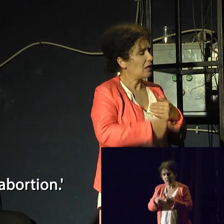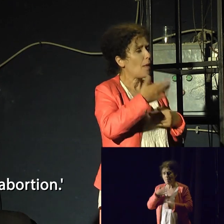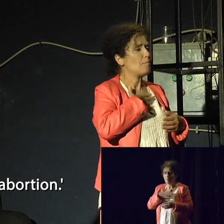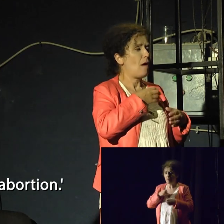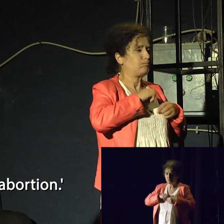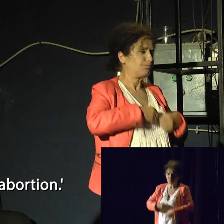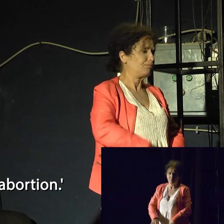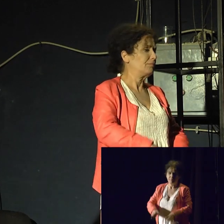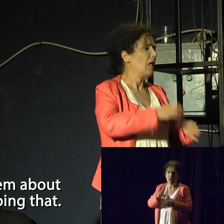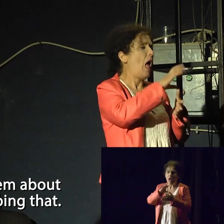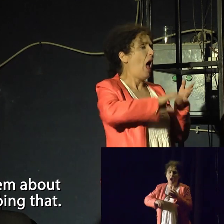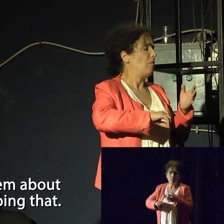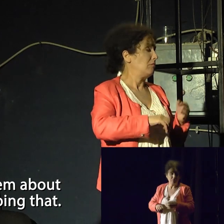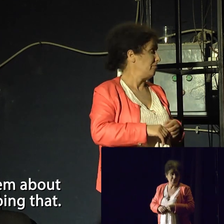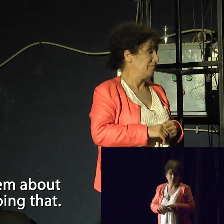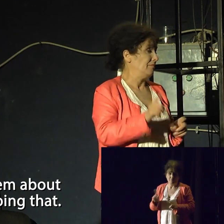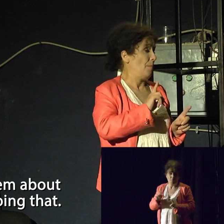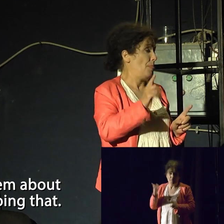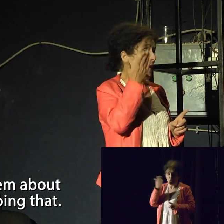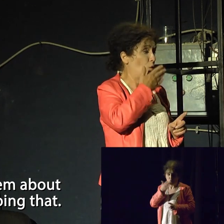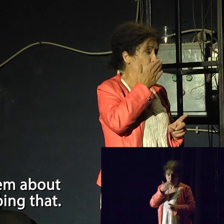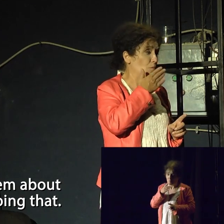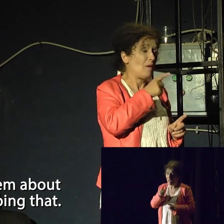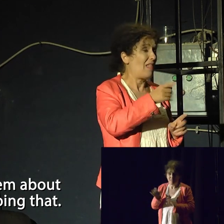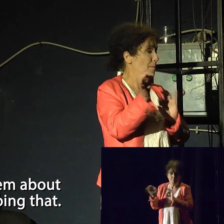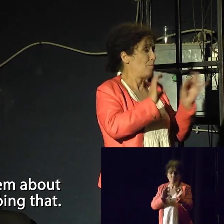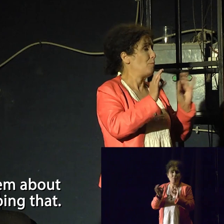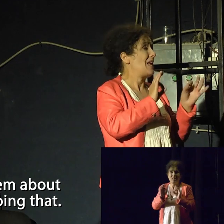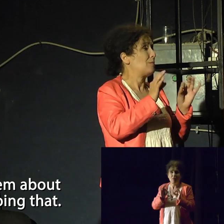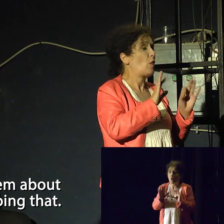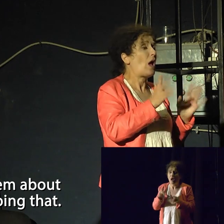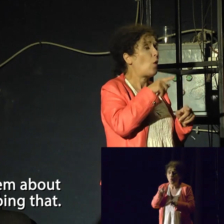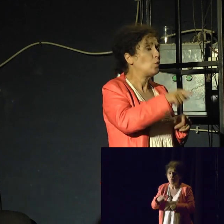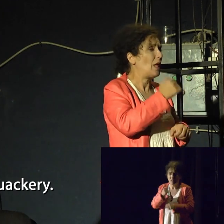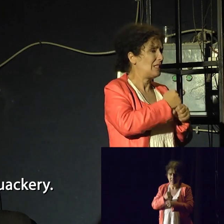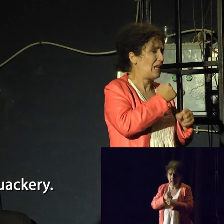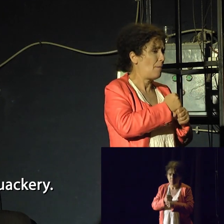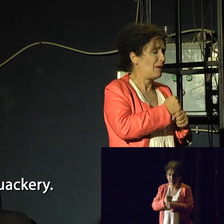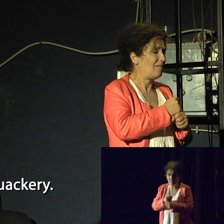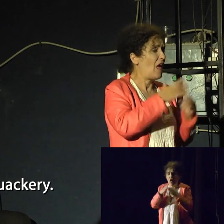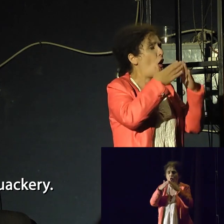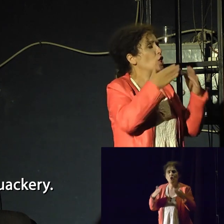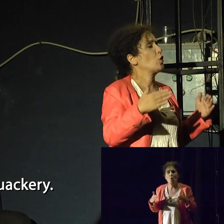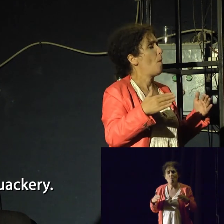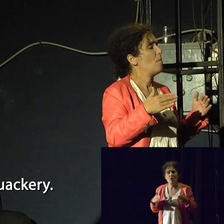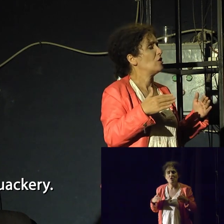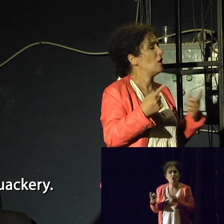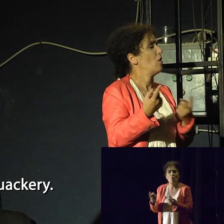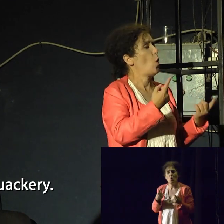абортус. Не ги учиме дека постои безбеден начин како тоа да се направи. Ги учиме на домашни